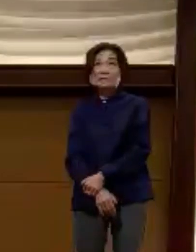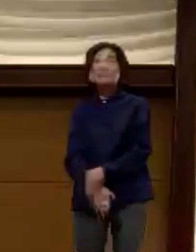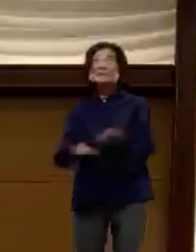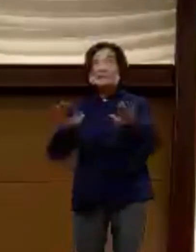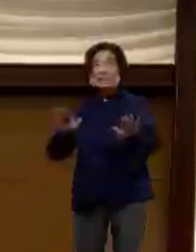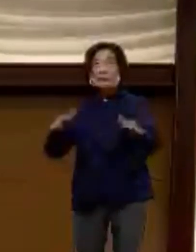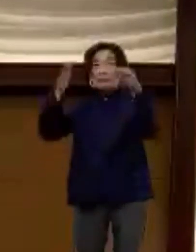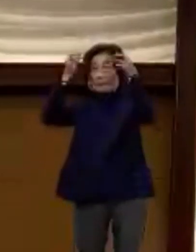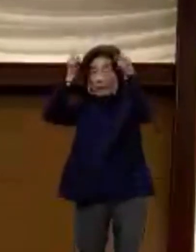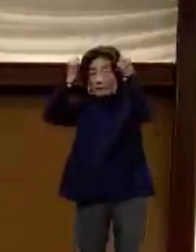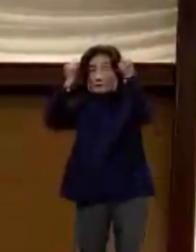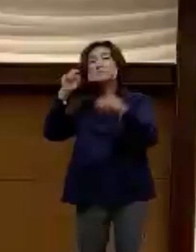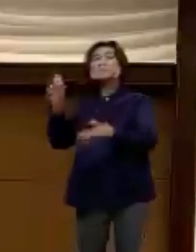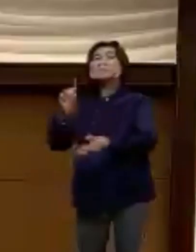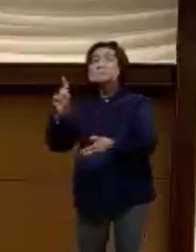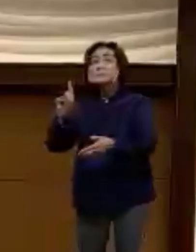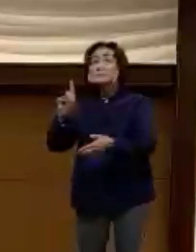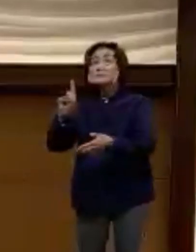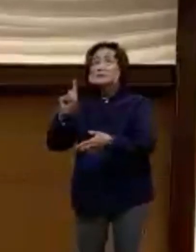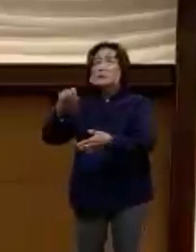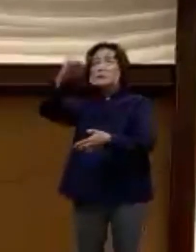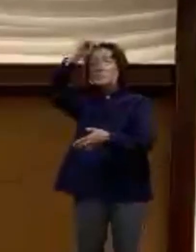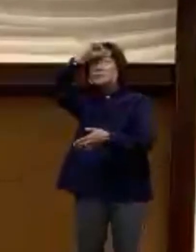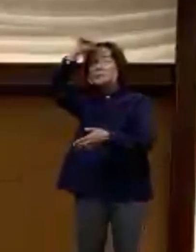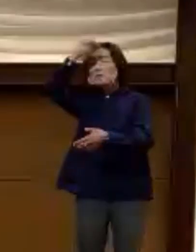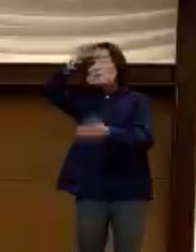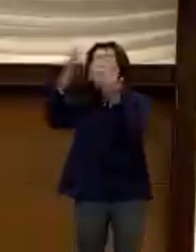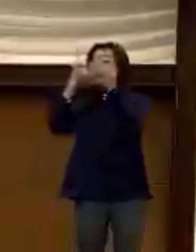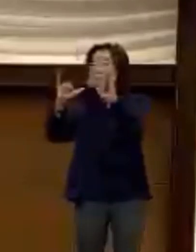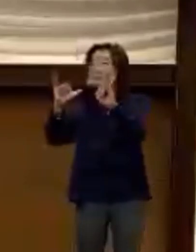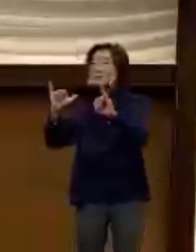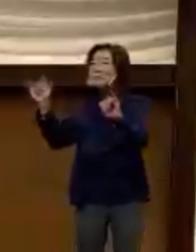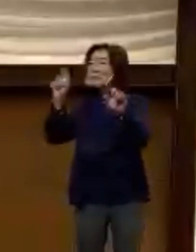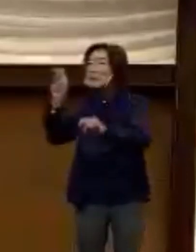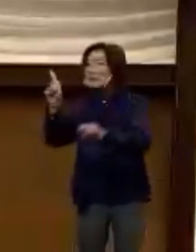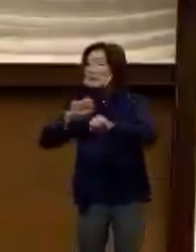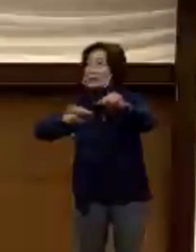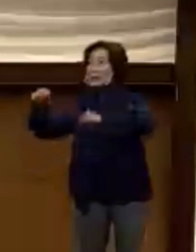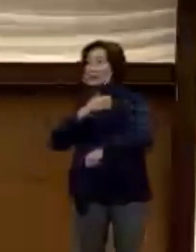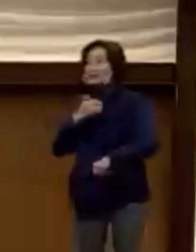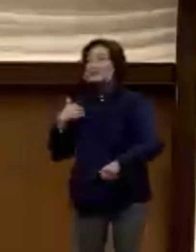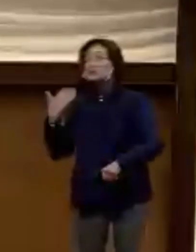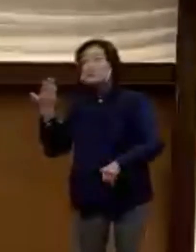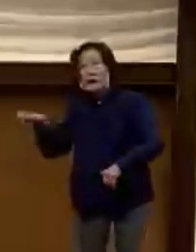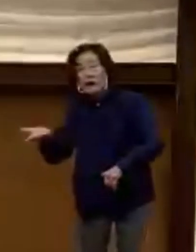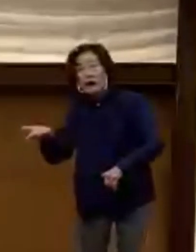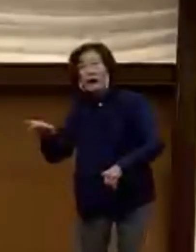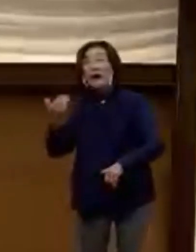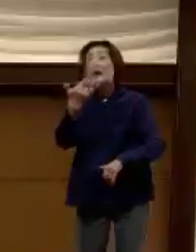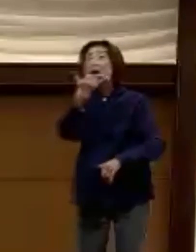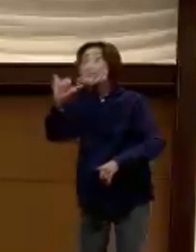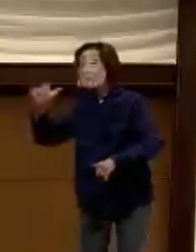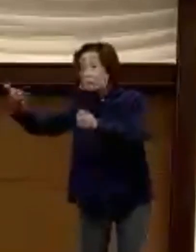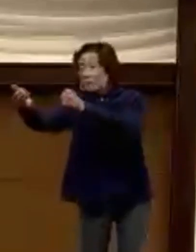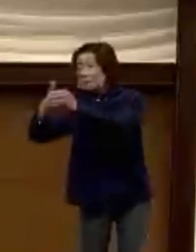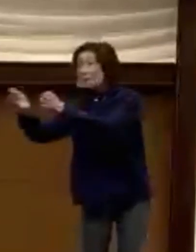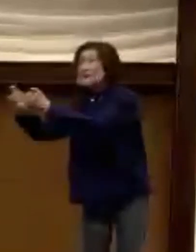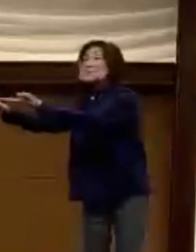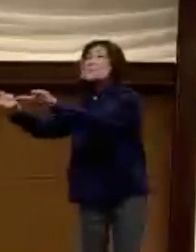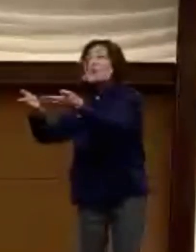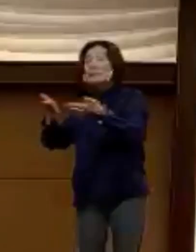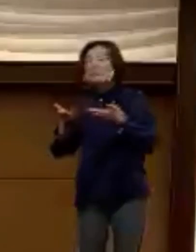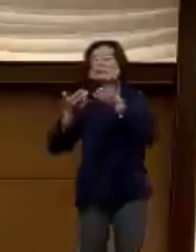今でも覚えてます。難病の国会議員に何ができるんだ。人からお世話をされている国会議員